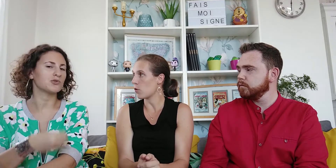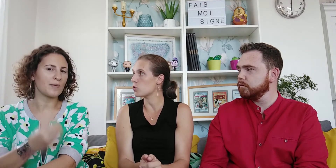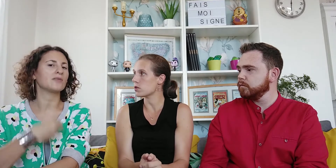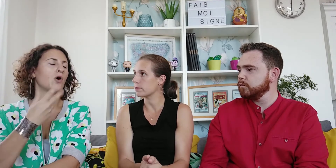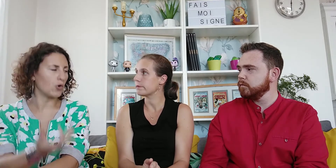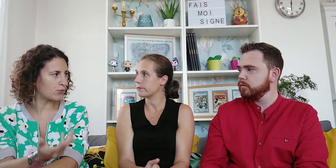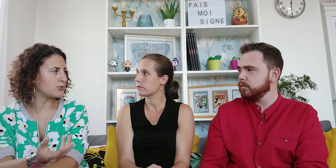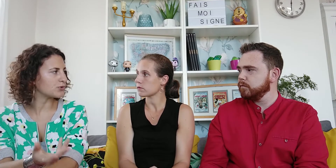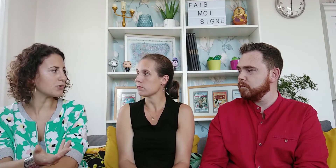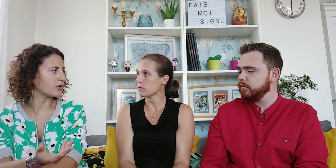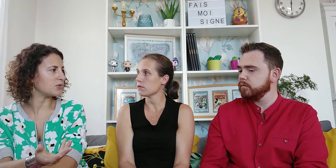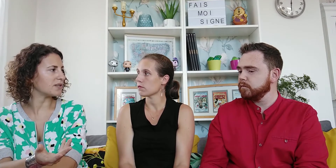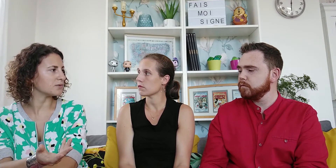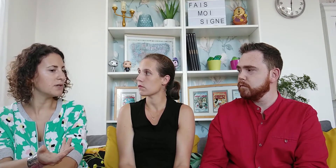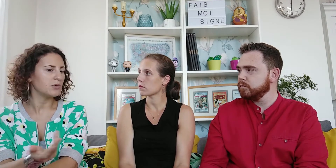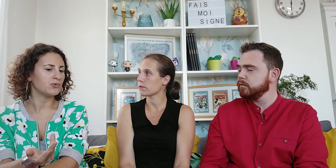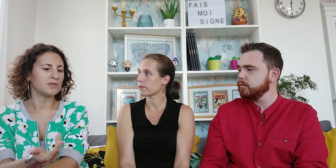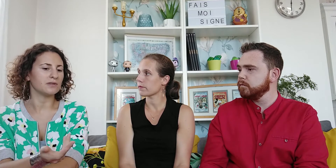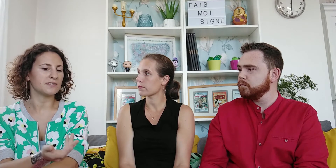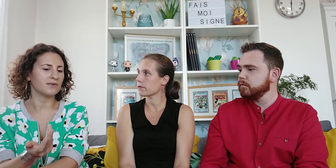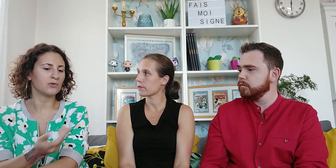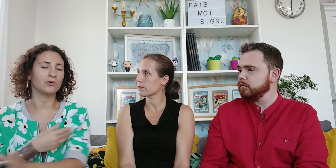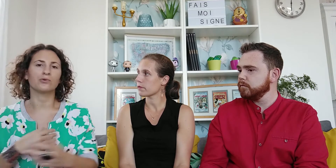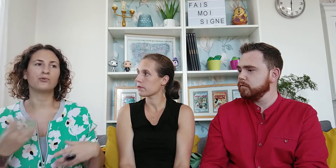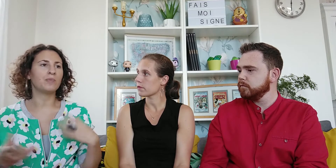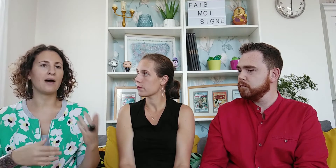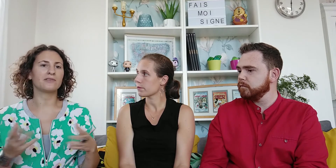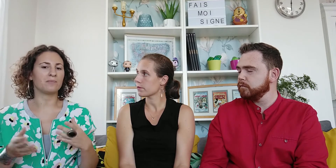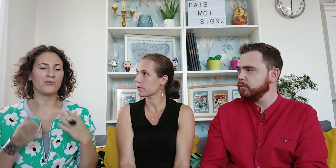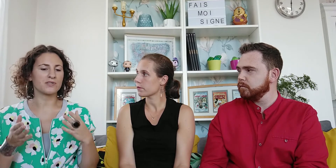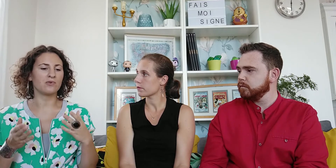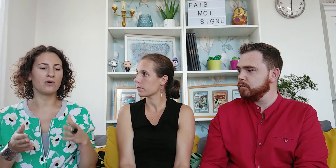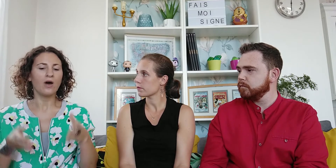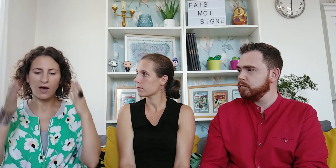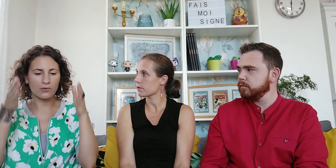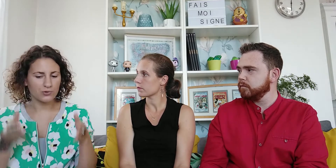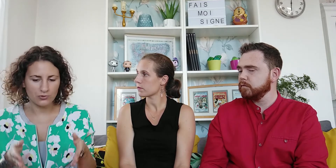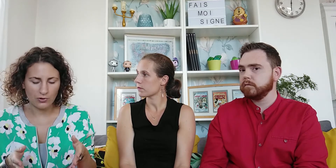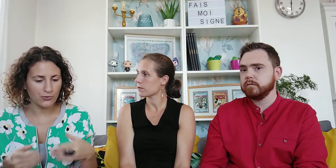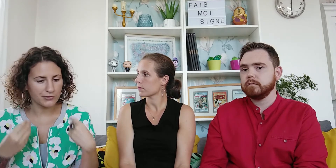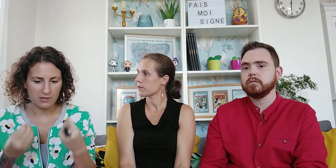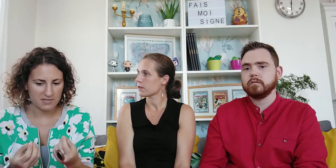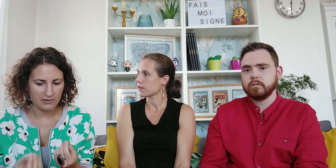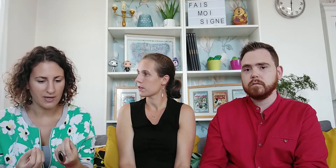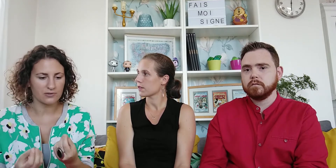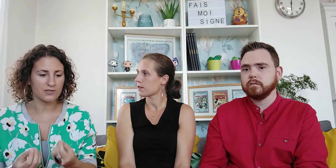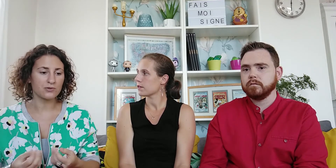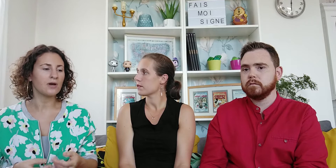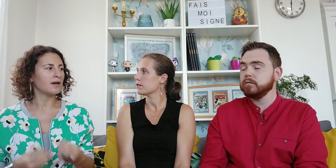tu vas mettre en plus dans ta communication. Puis c'est vrai que quand tu parles, t'es pas forcément à hauteur de l'enfant en train de bien le regarder dans les yeux. Alors